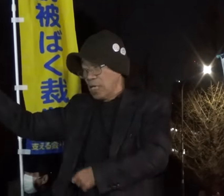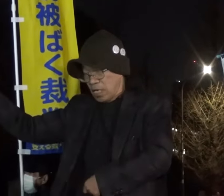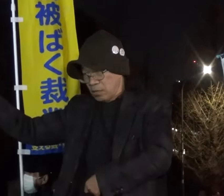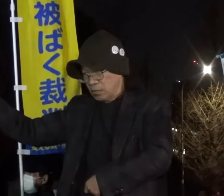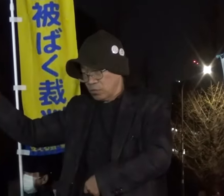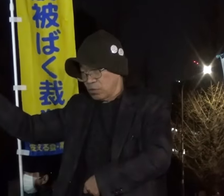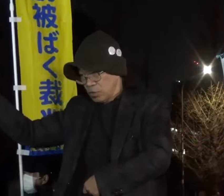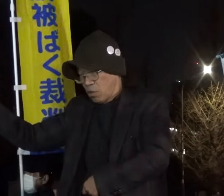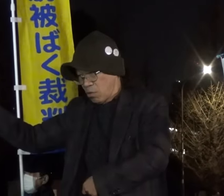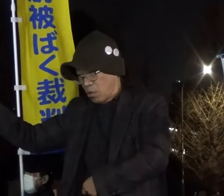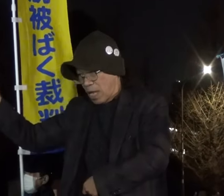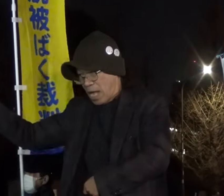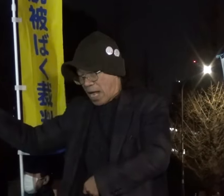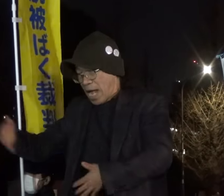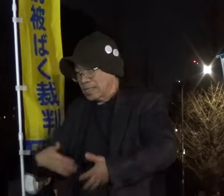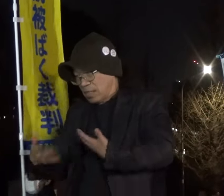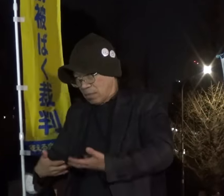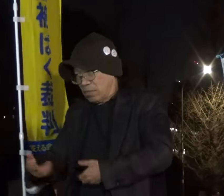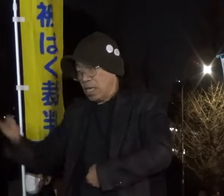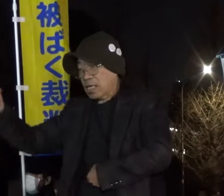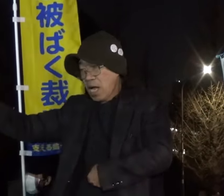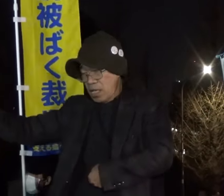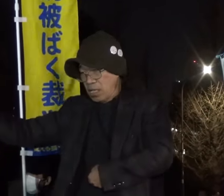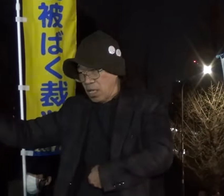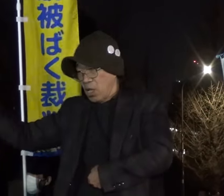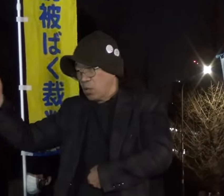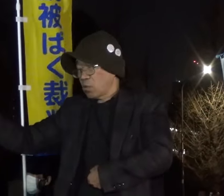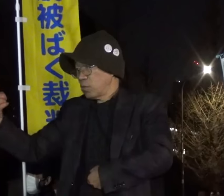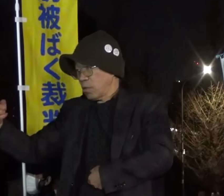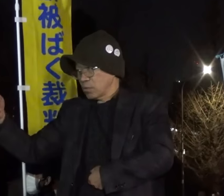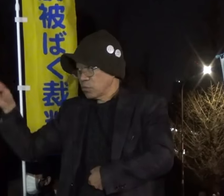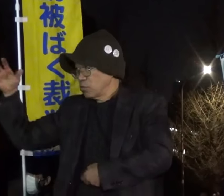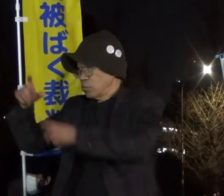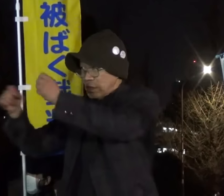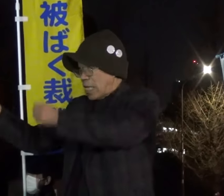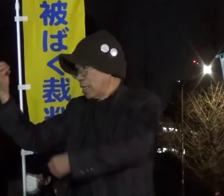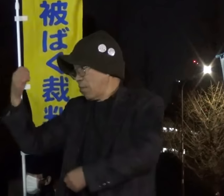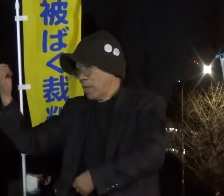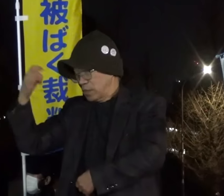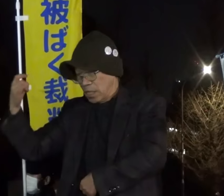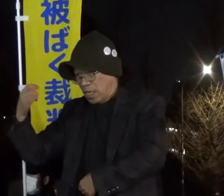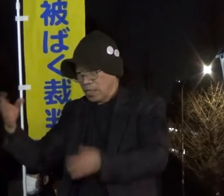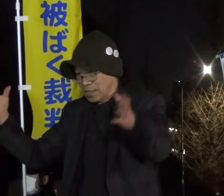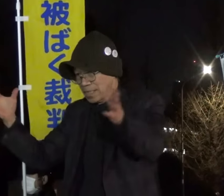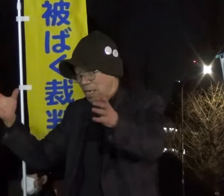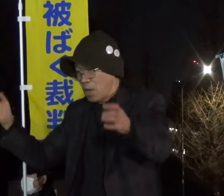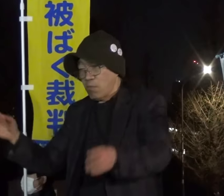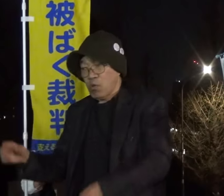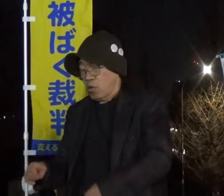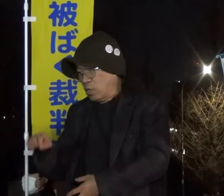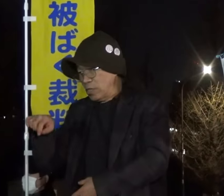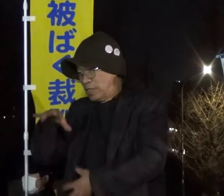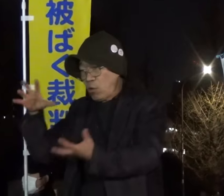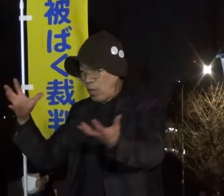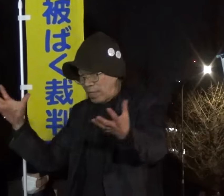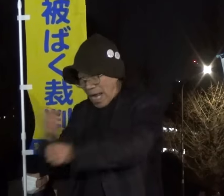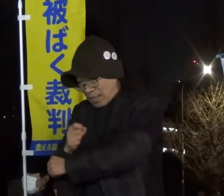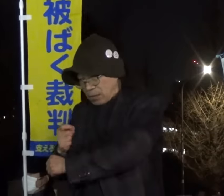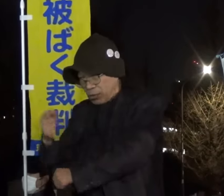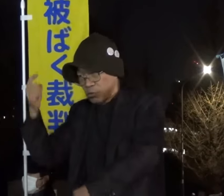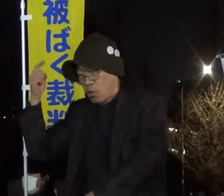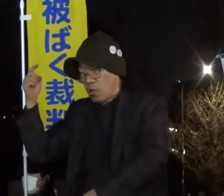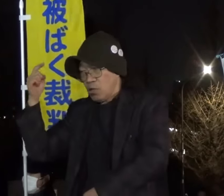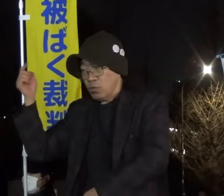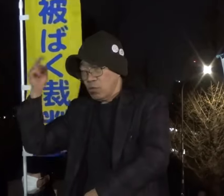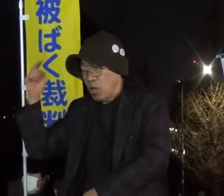焦りじゃないかと思ってます。なんとかしてこれを黙らせて泣き者にしようという、だから一番よく知ってるのは彼